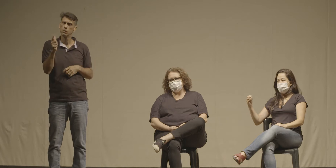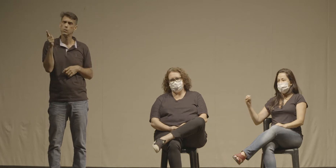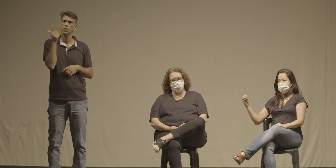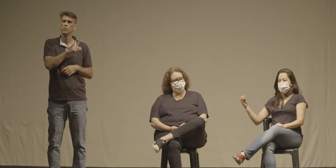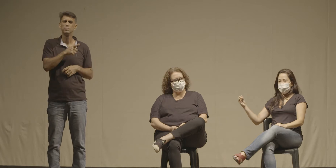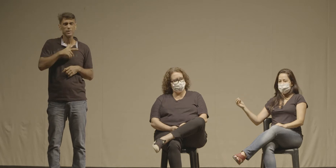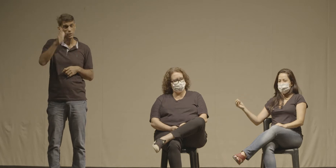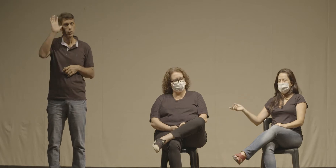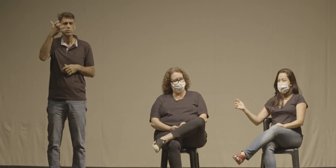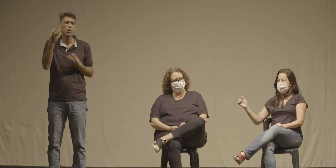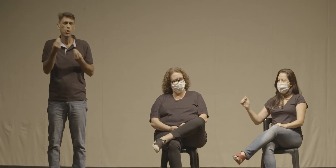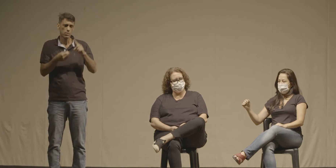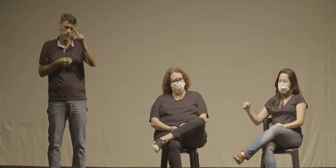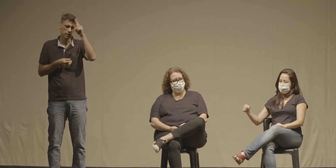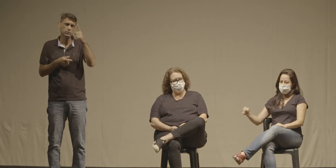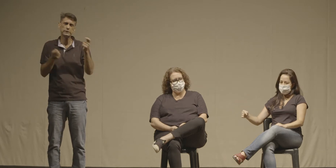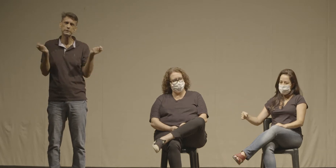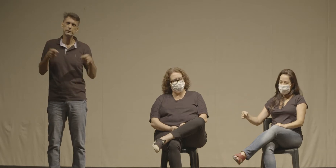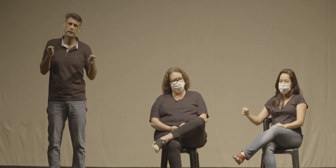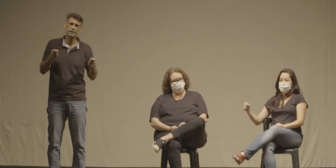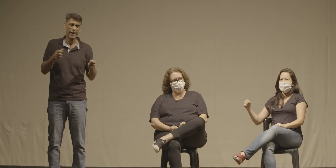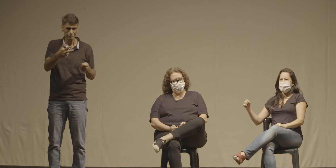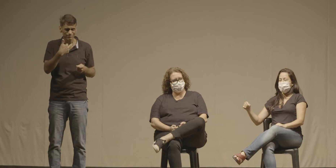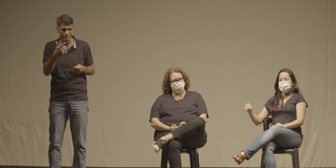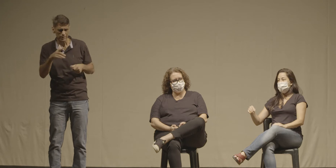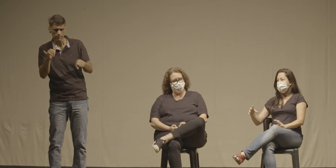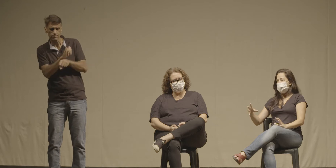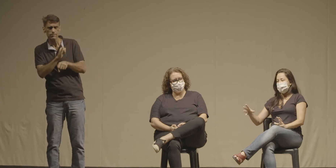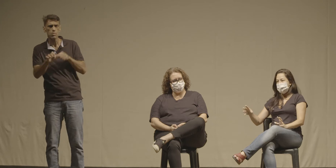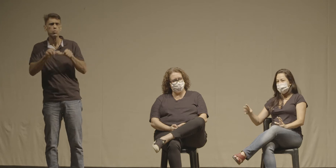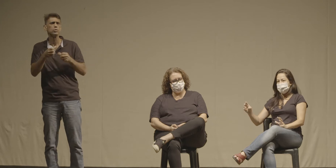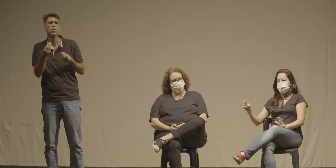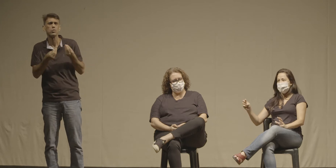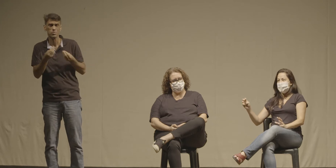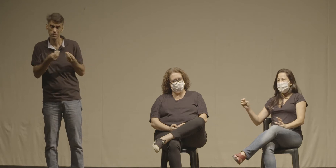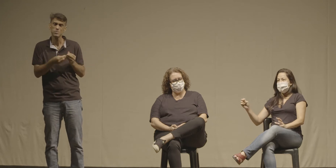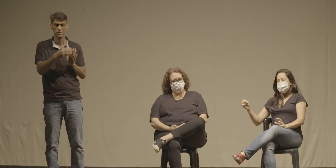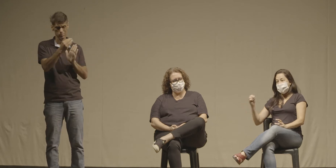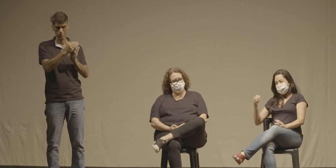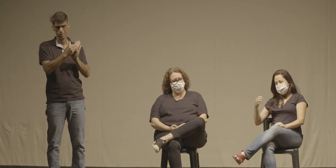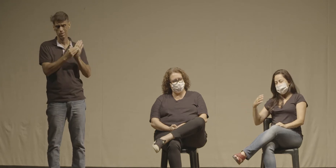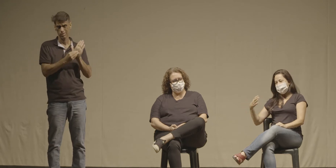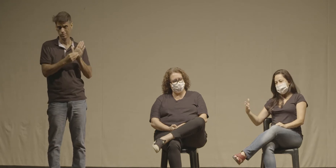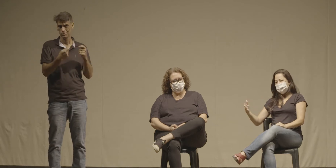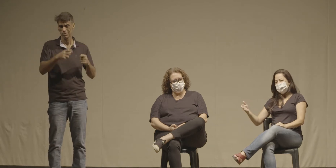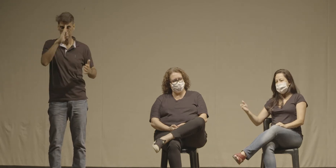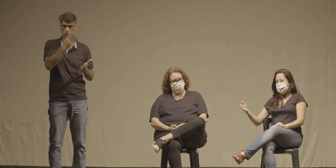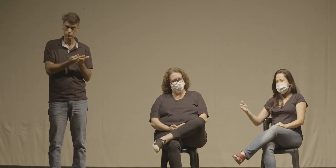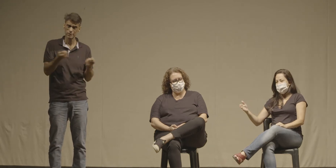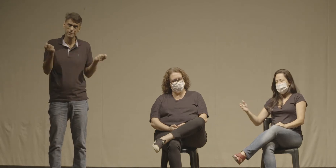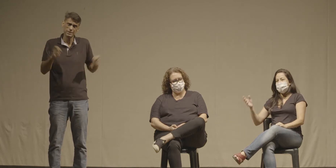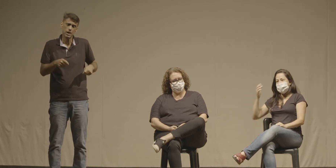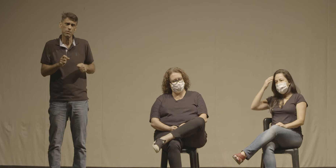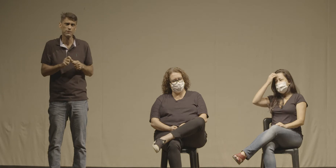essas soluções criativas que têm que ser colocadas no papel. Isso tudo é muito importante, mas é acreditar que dá para